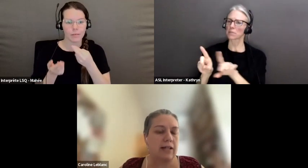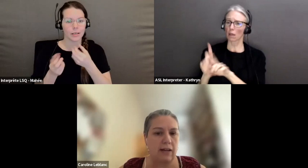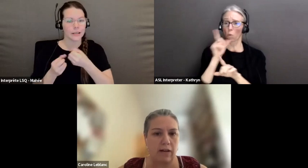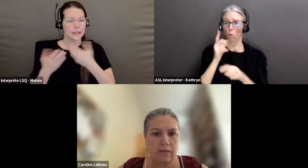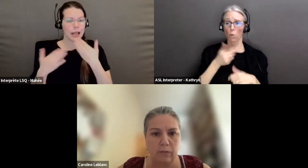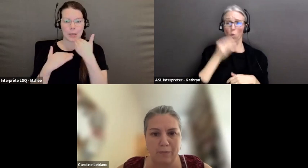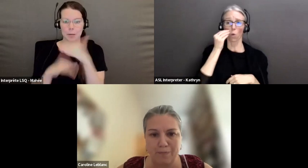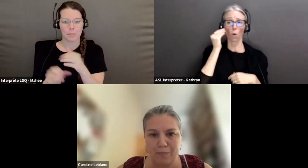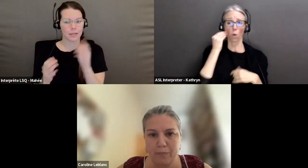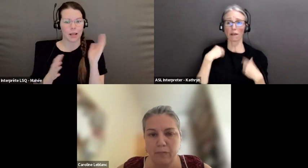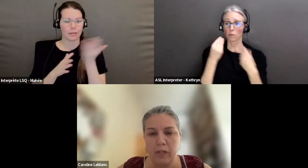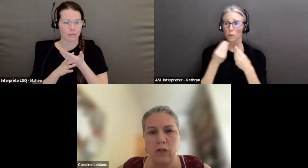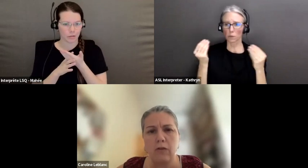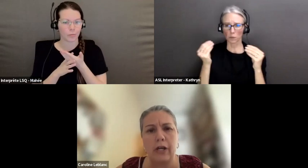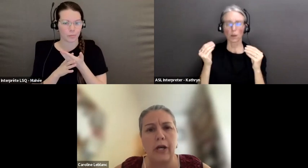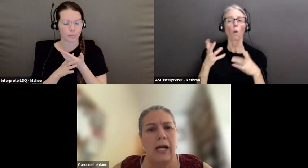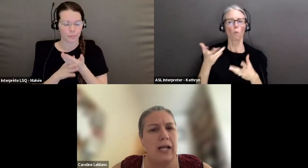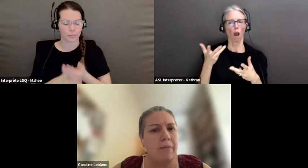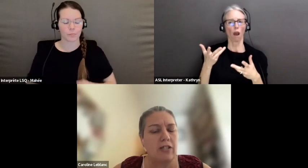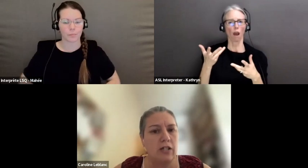sans intervention. Donc,